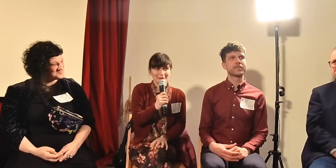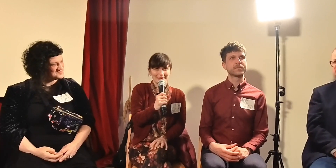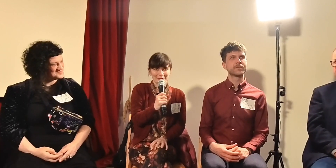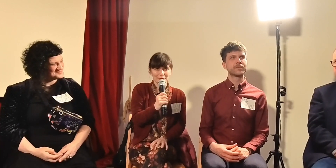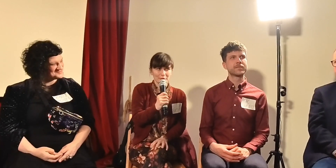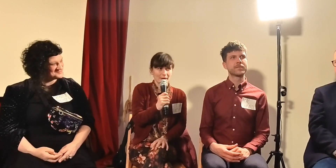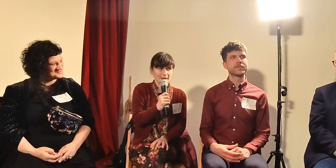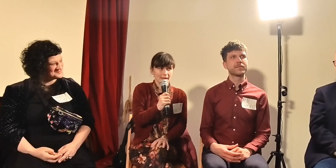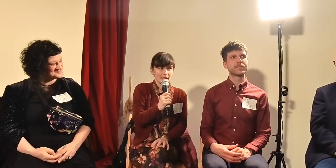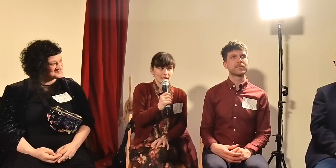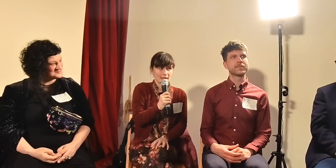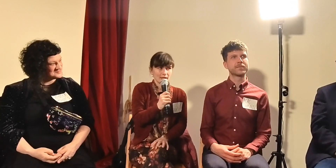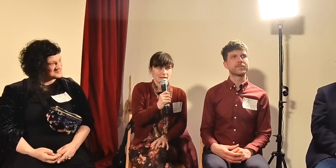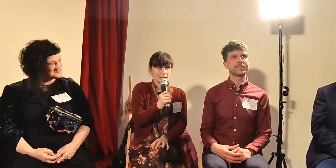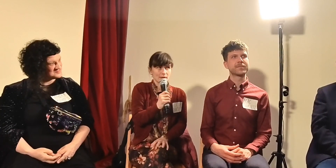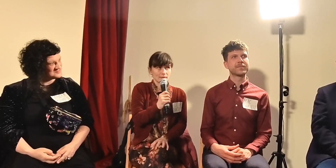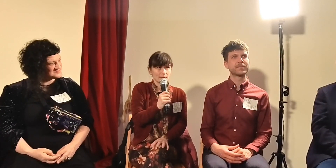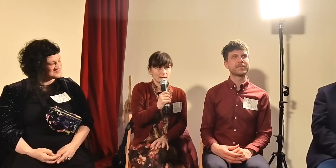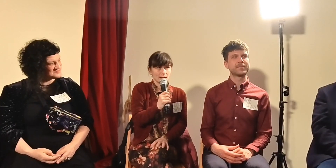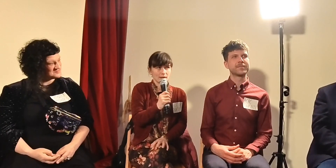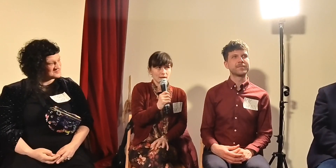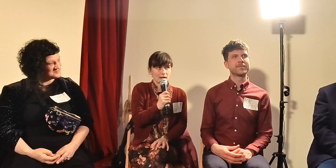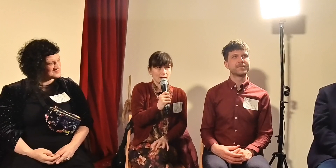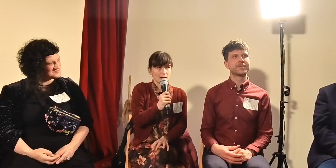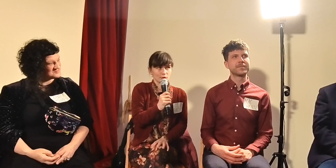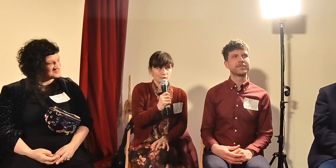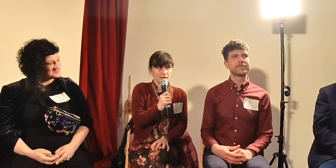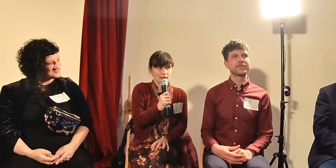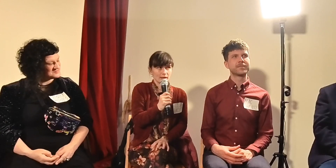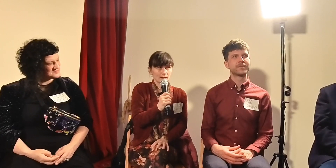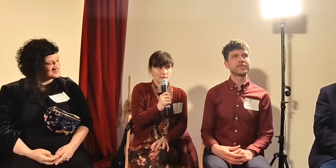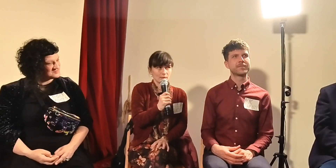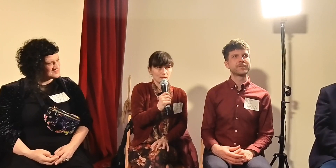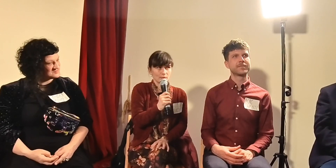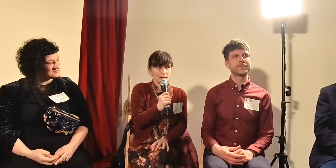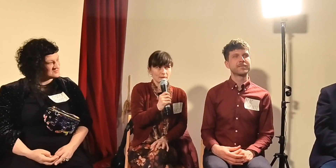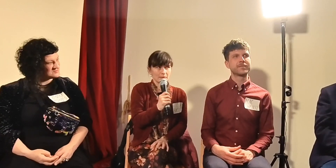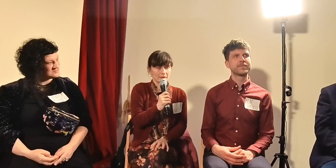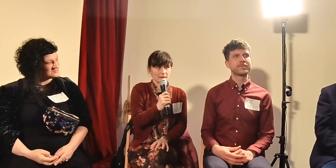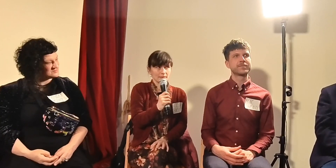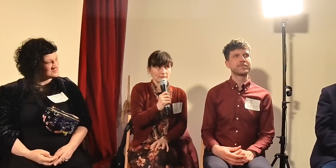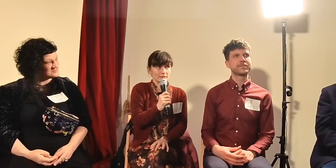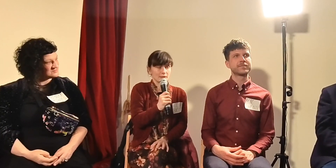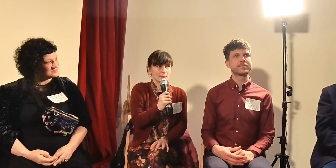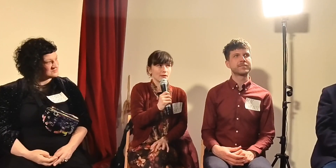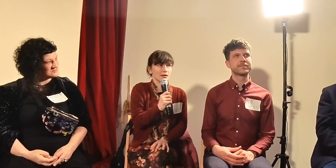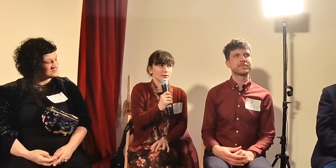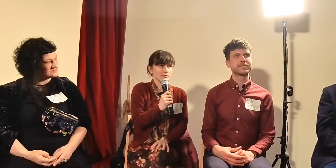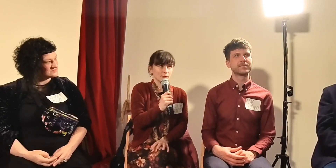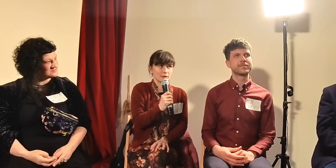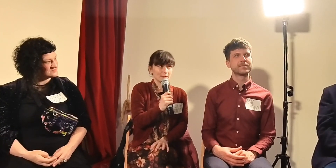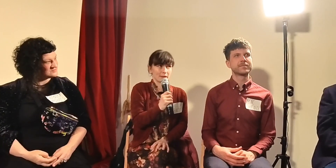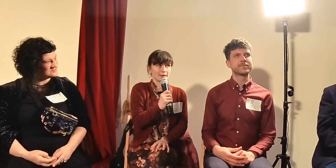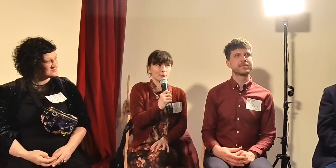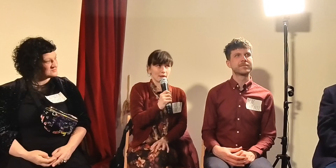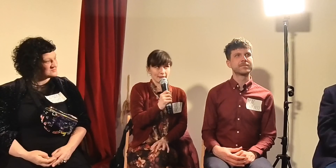hodně experimentální formát, kde třeba já osobně mám problém třeba